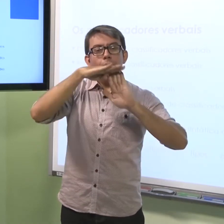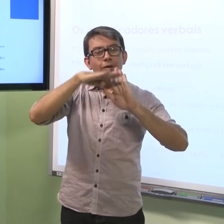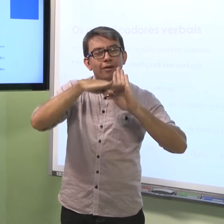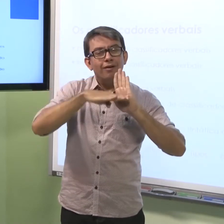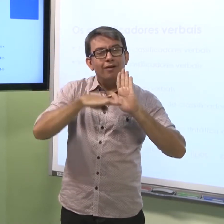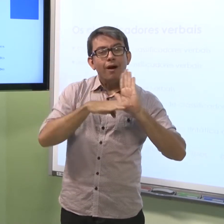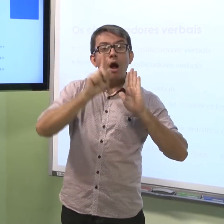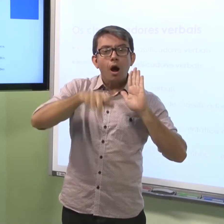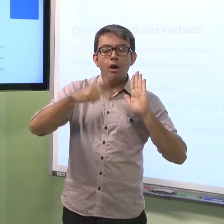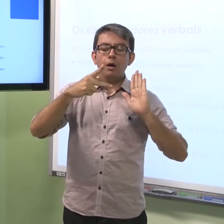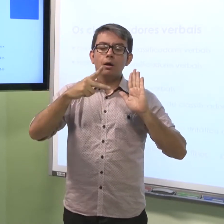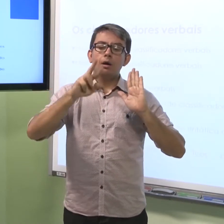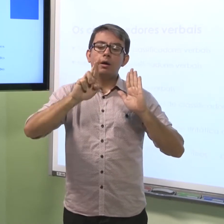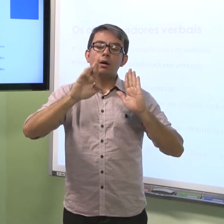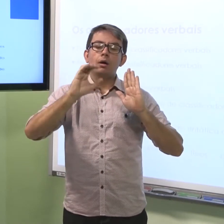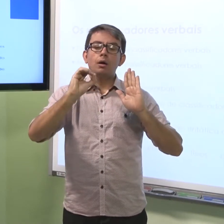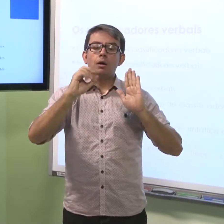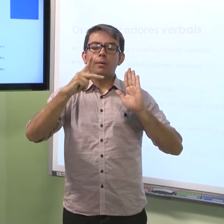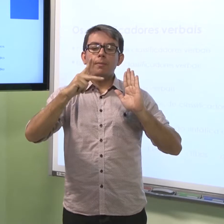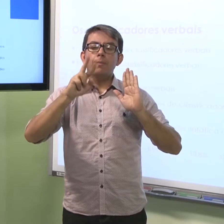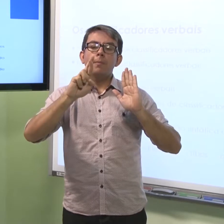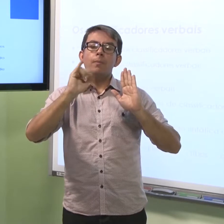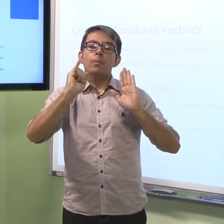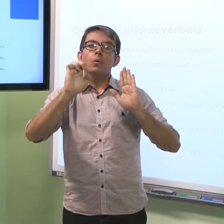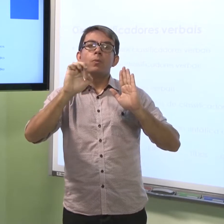Ele tem os aspectos relacionados